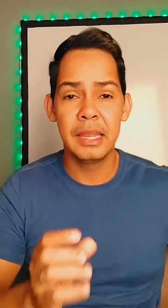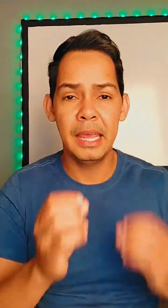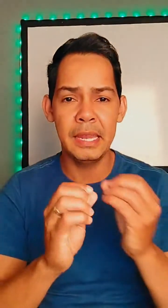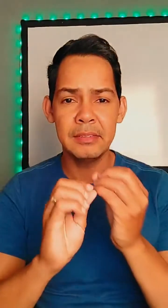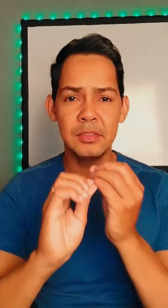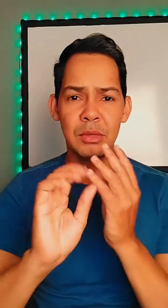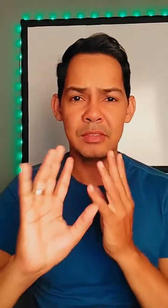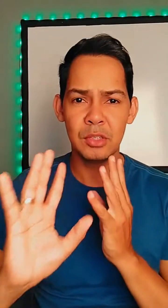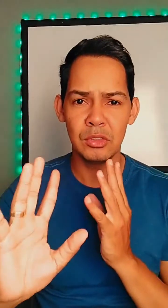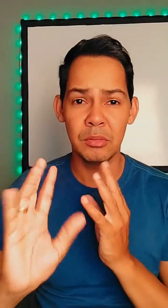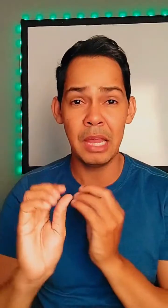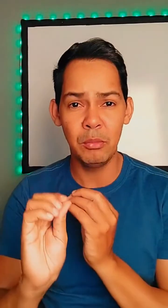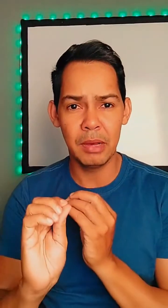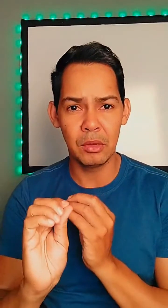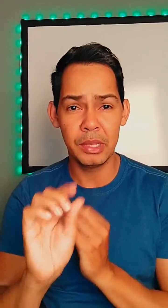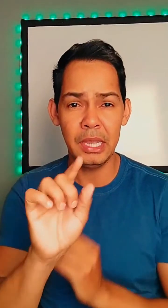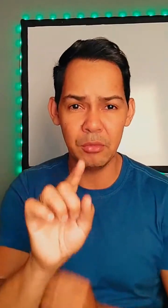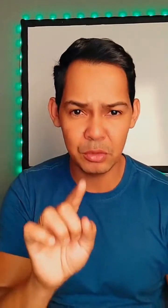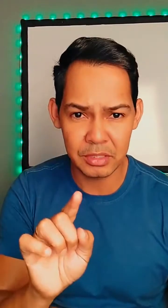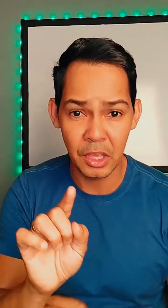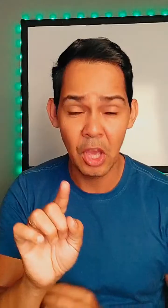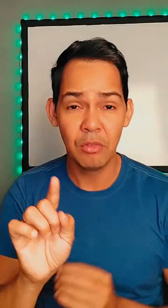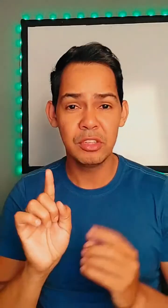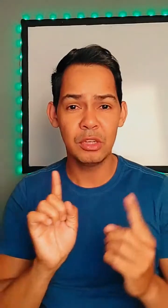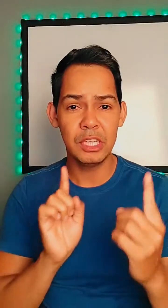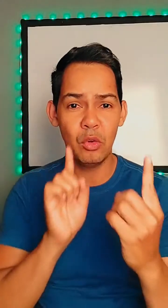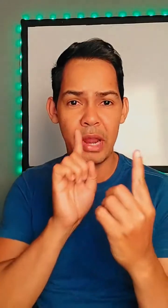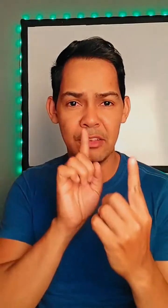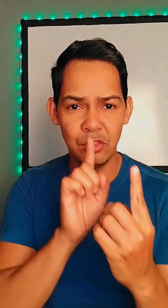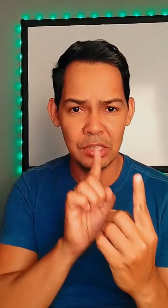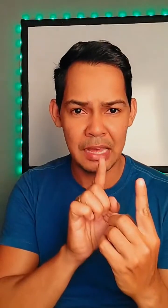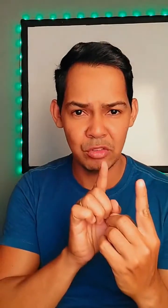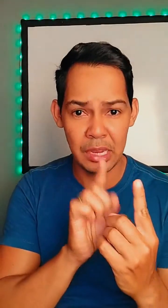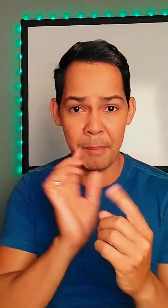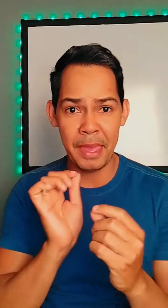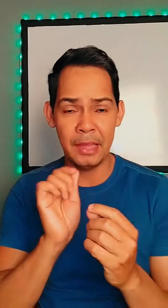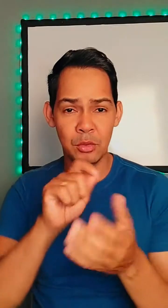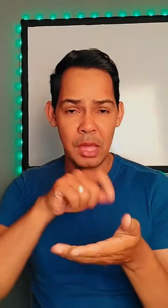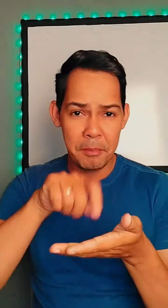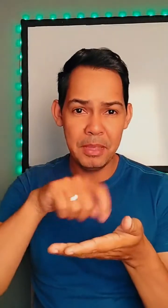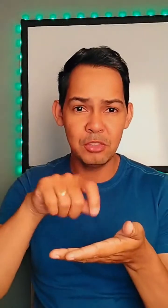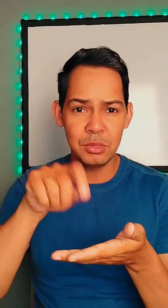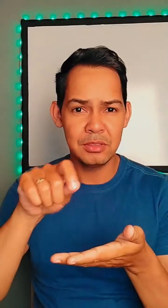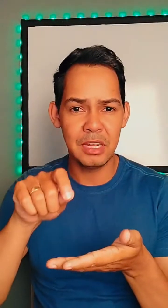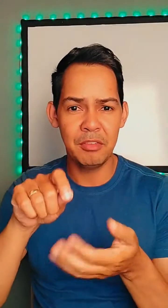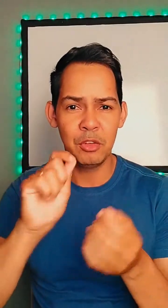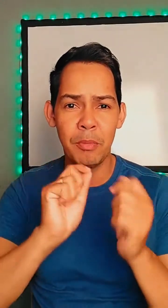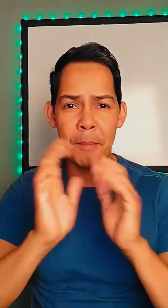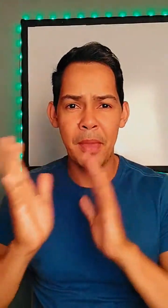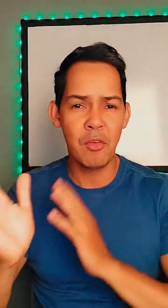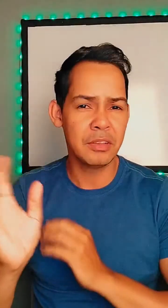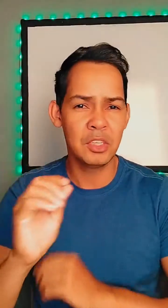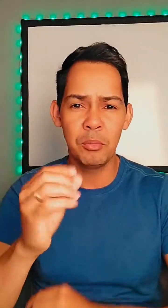Nessa situação que nós estamos lá no banco, quem é você? Você é o que tem coragem de ir lá, chegar perto, mesmo que escrevendo no papel, fazendo